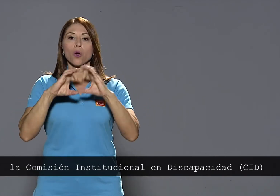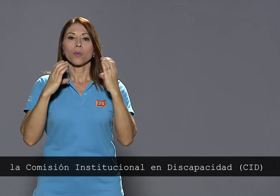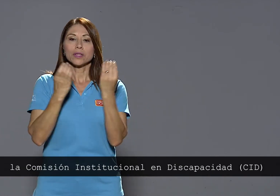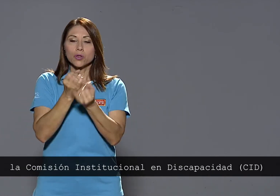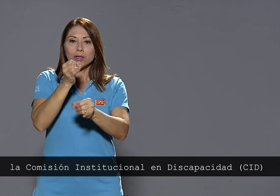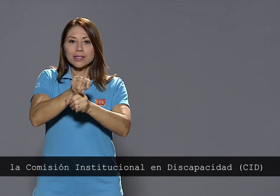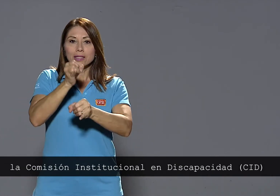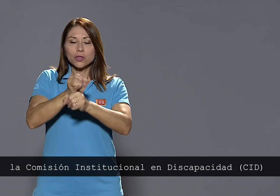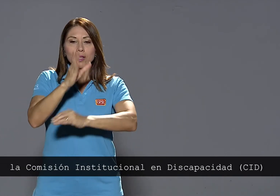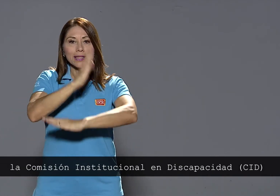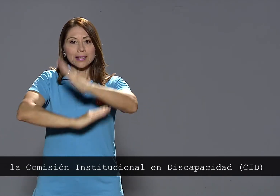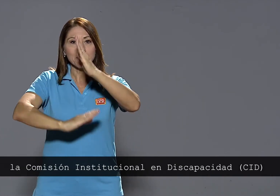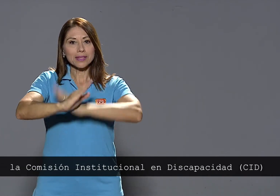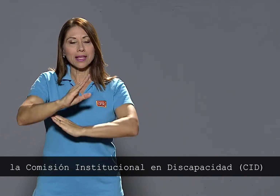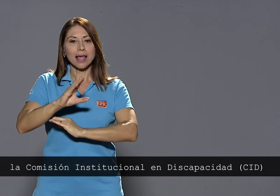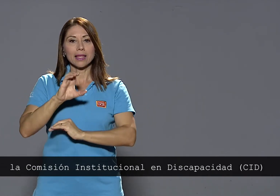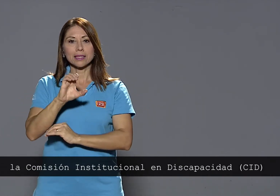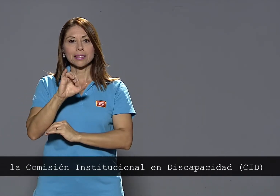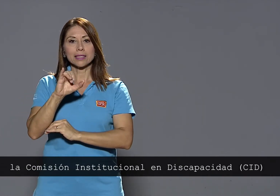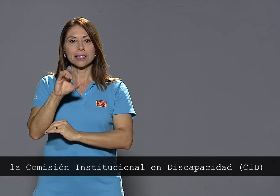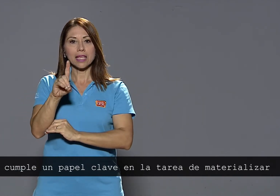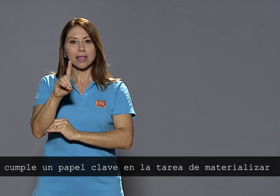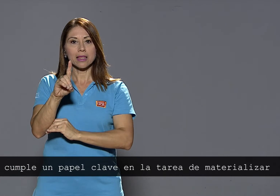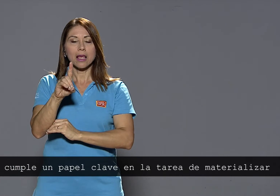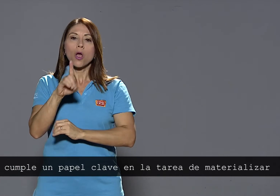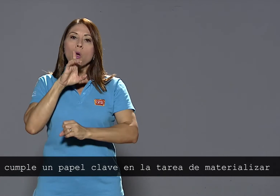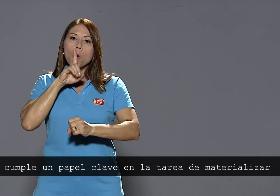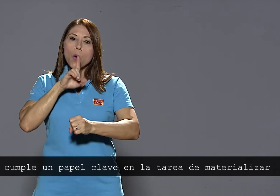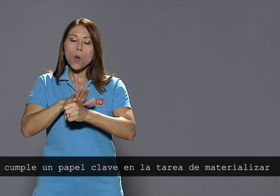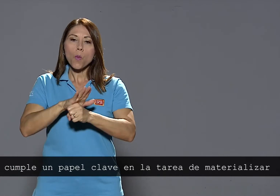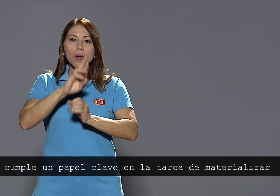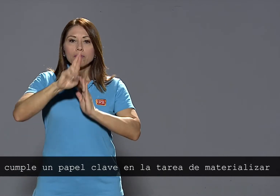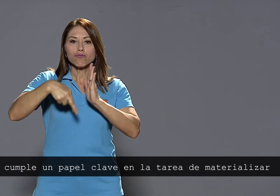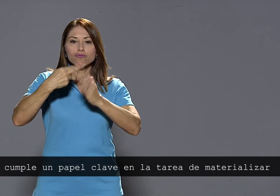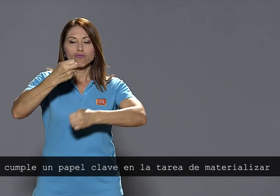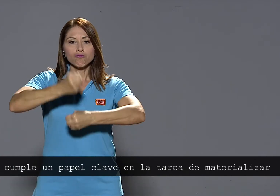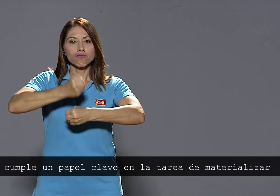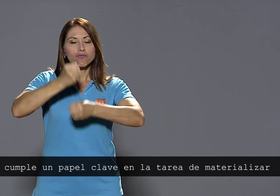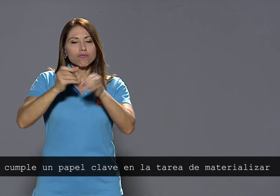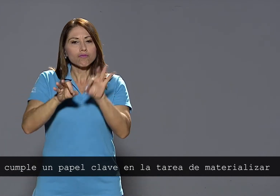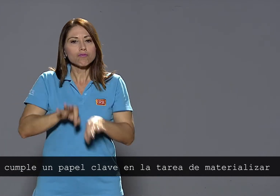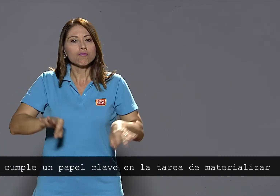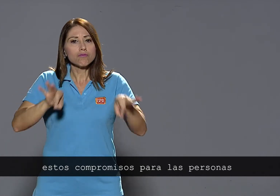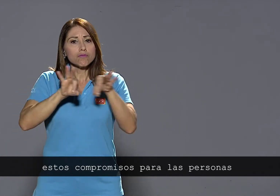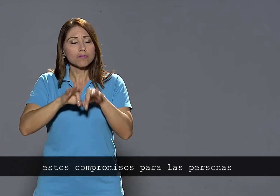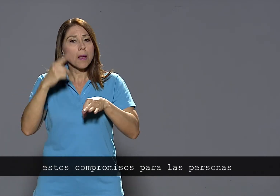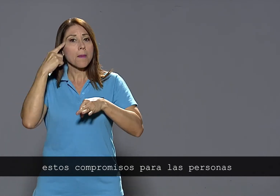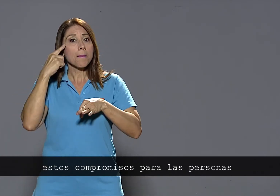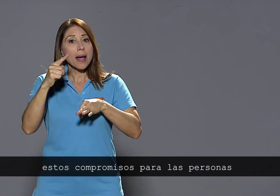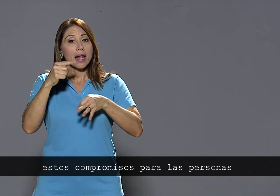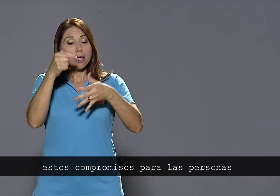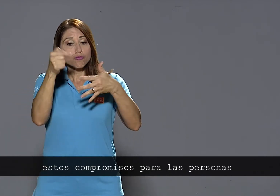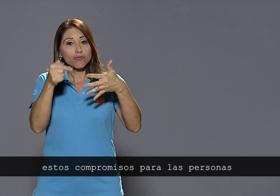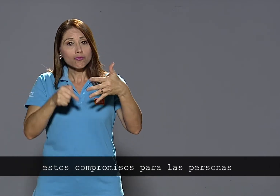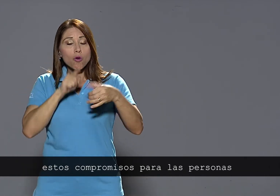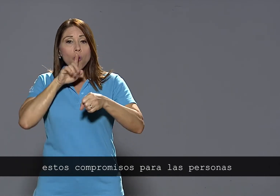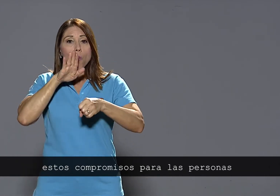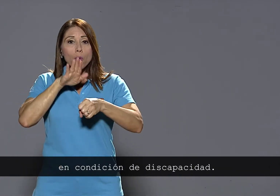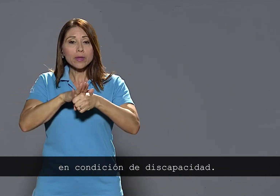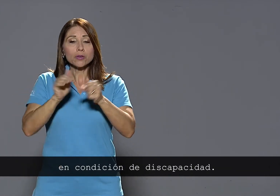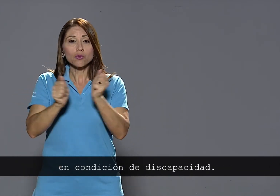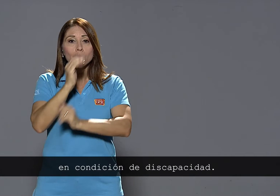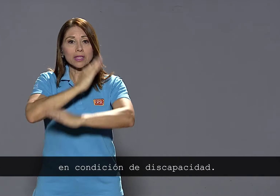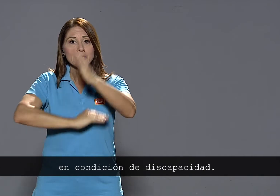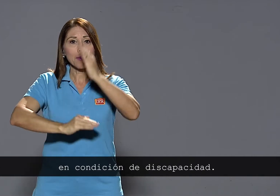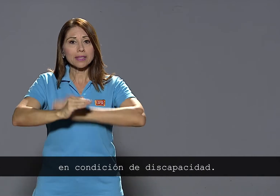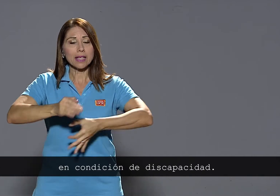Comisión Institucional en Discapacidad, CID, cumple un papel clave en la tarea de materializar estos compromisos para las personas